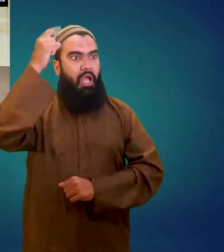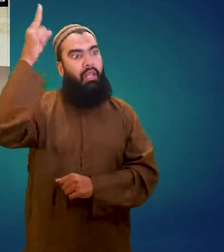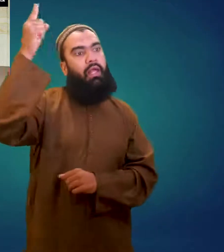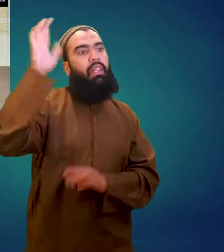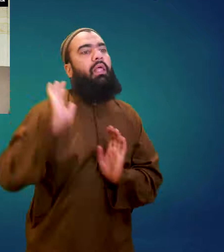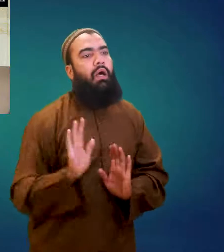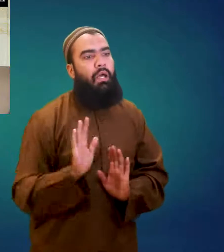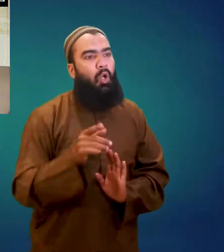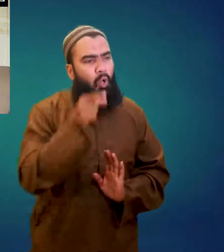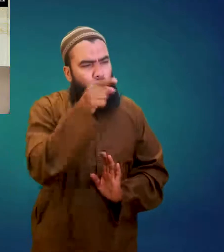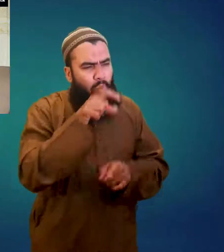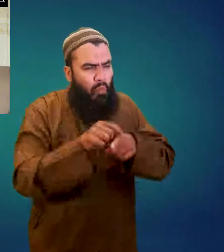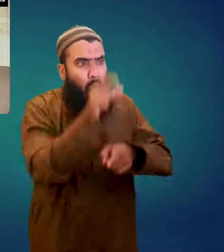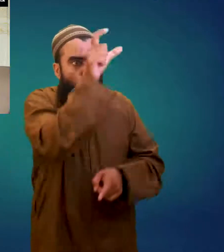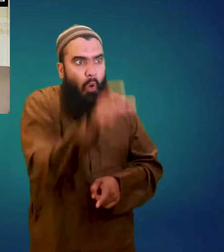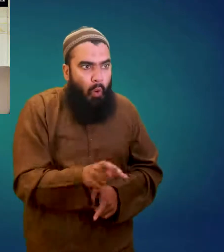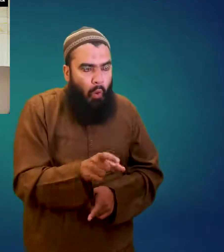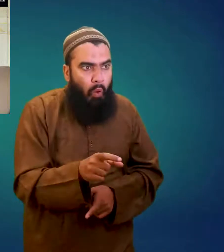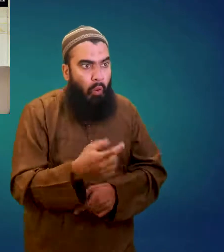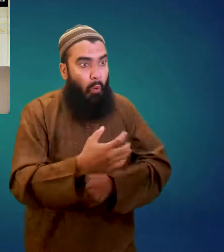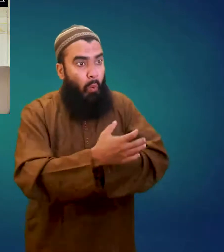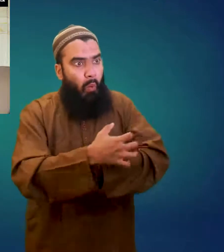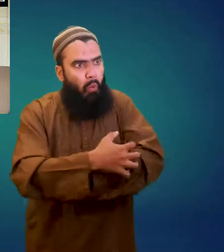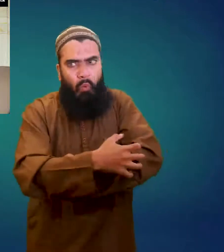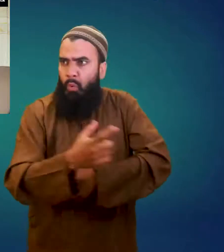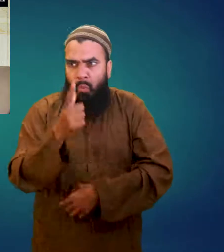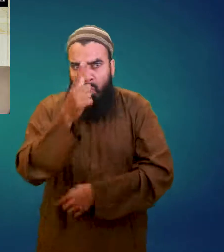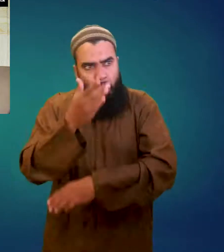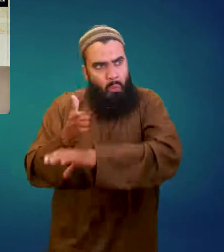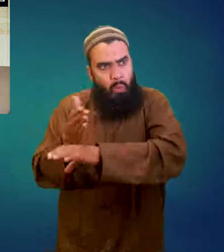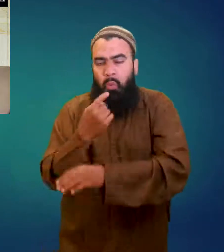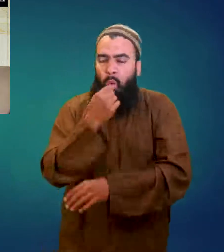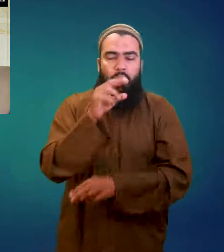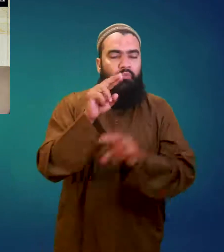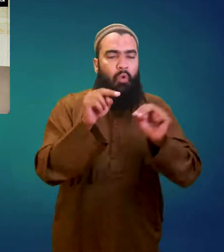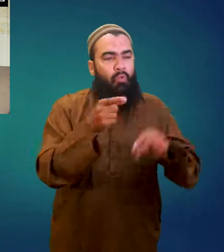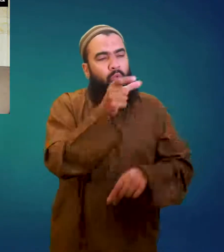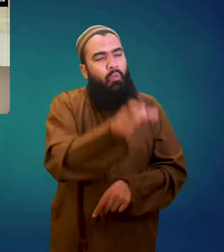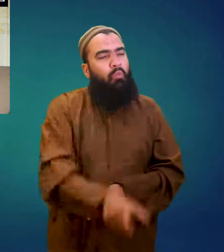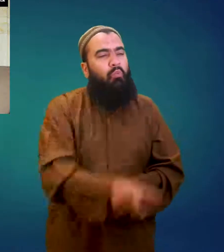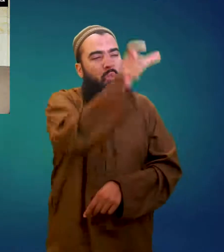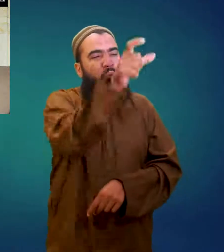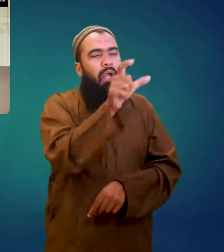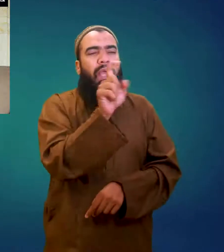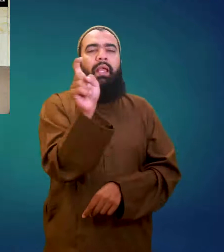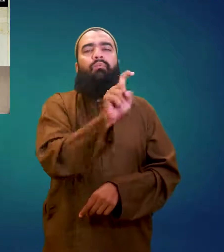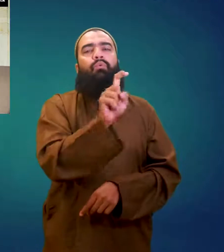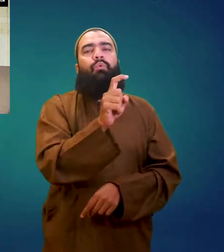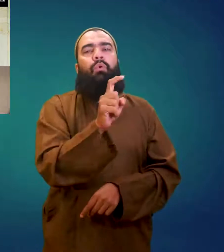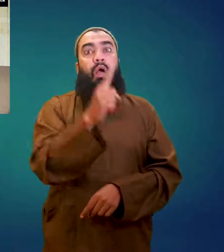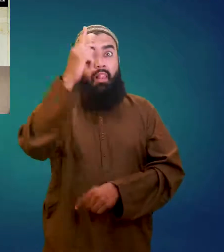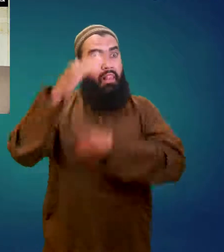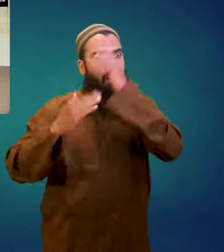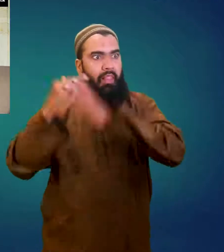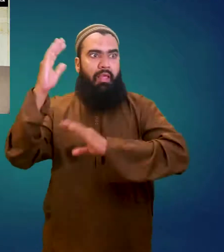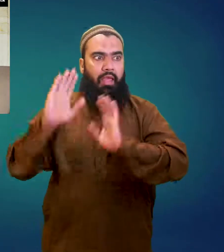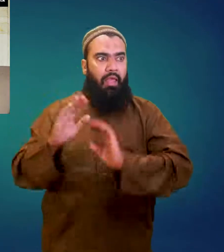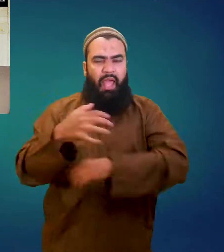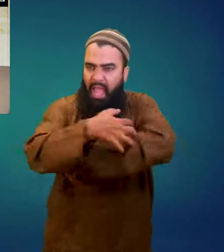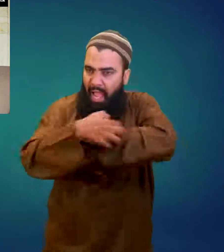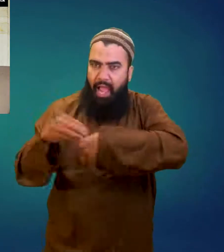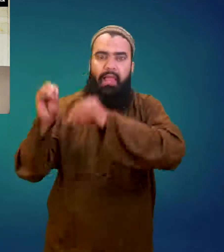تمہیں مال دیا ہے اس میں جو حقوق رکھے ہیں ان کو تم پورا کرو تاکہ اس کا نفع تمہیں حاصل